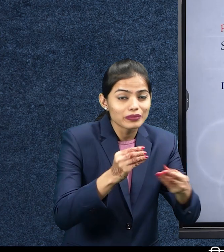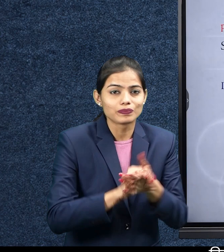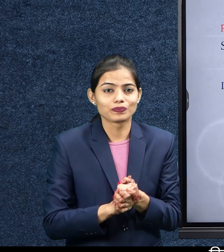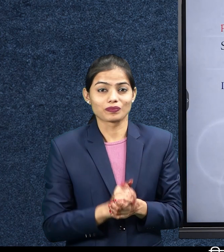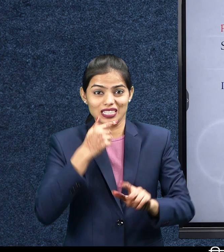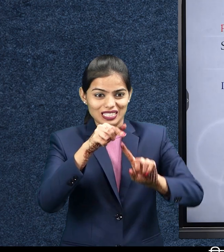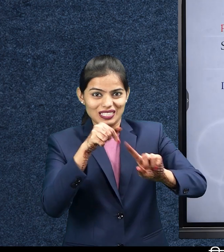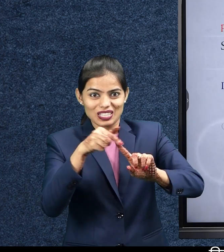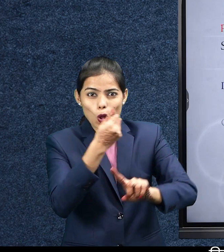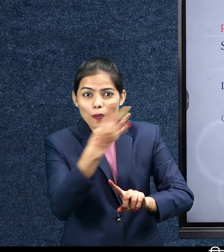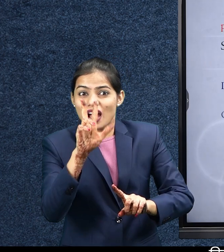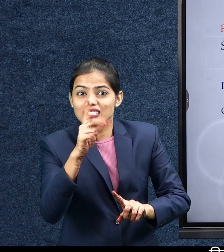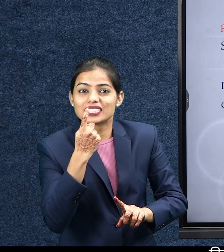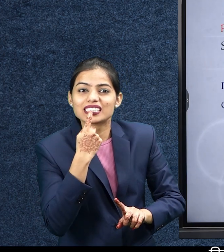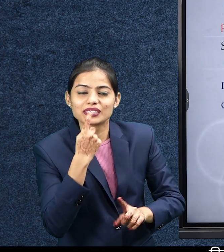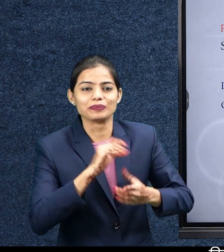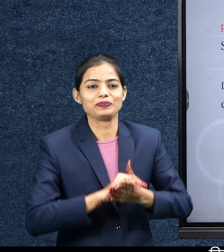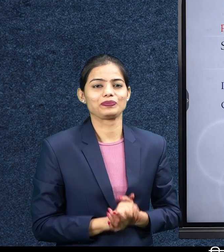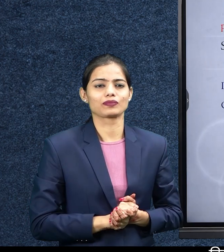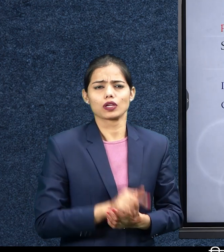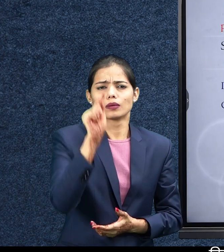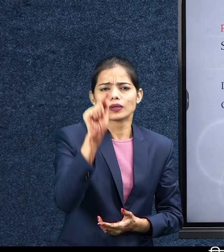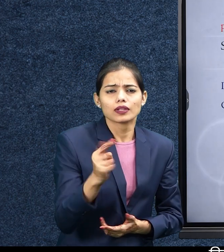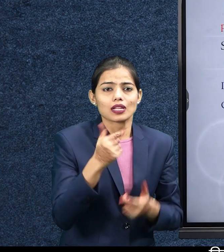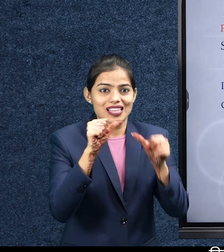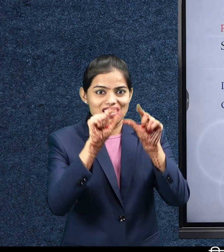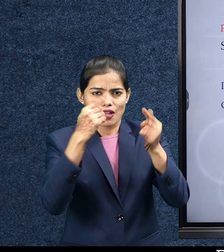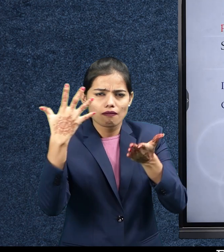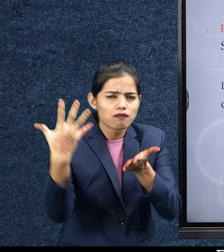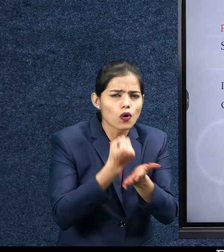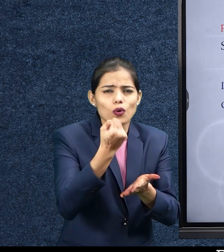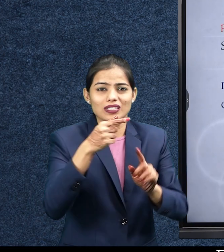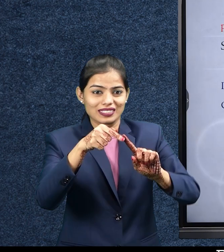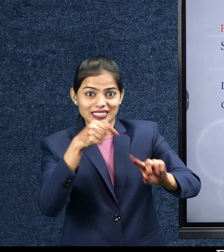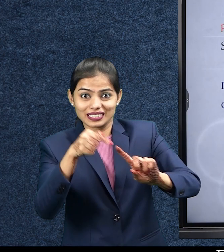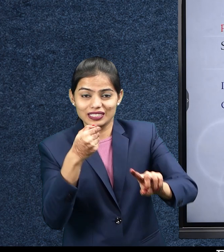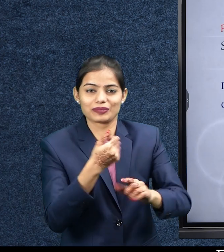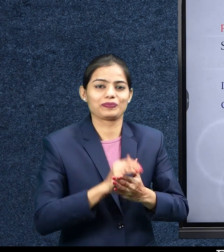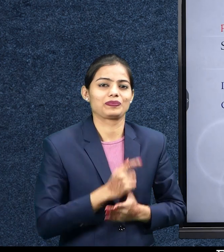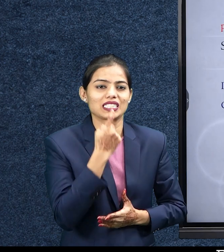दिलेले पांढऱ्या संगमरवरांची संख्या बरोबर 8. घटना A पांढरा संगमरवर